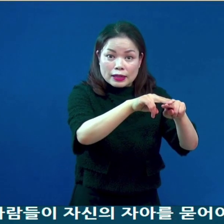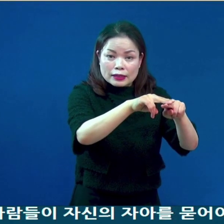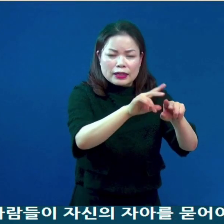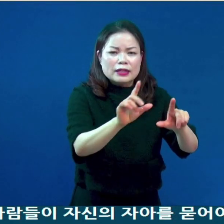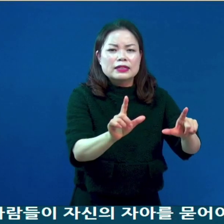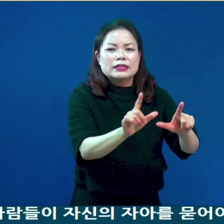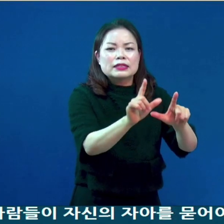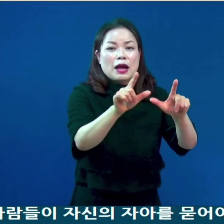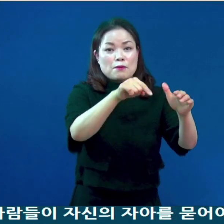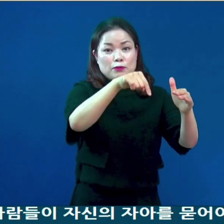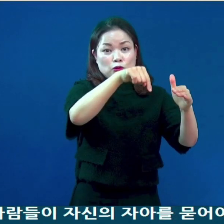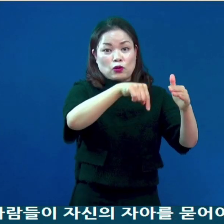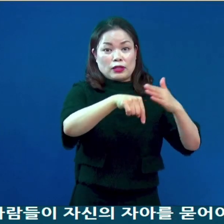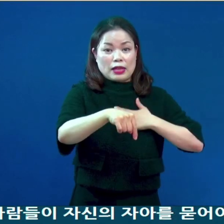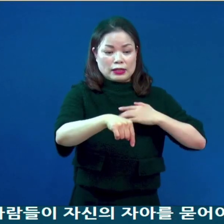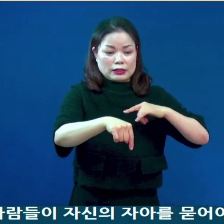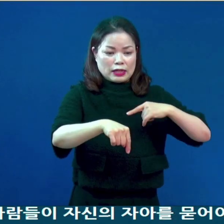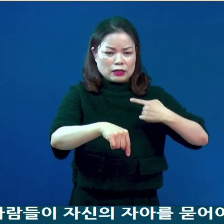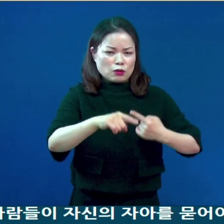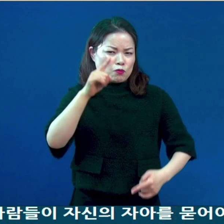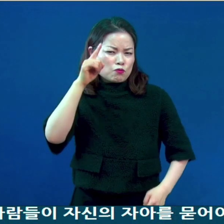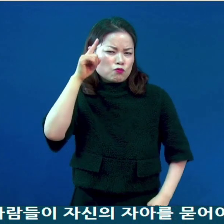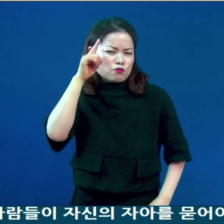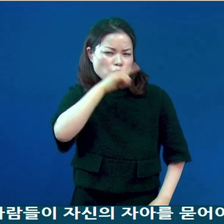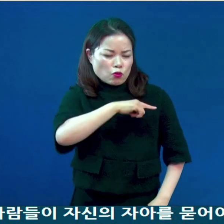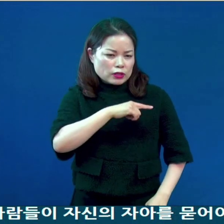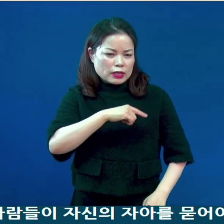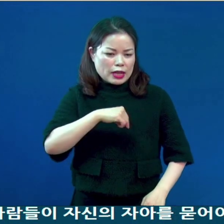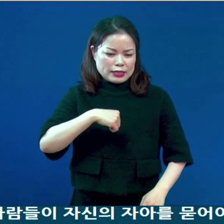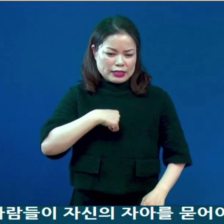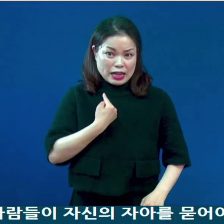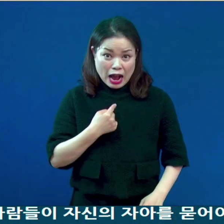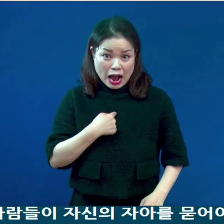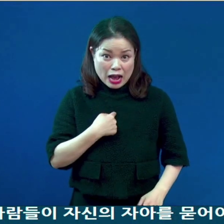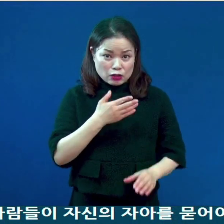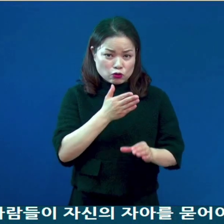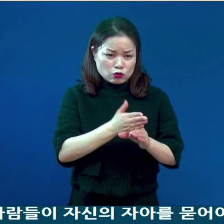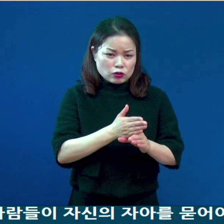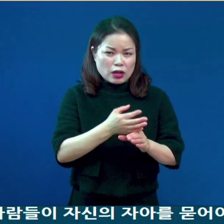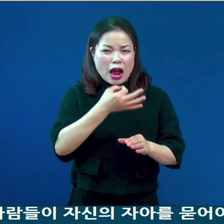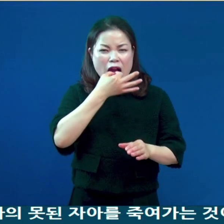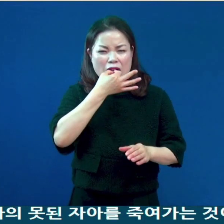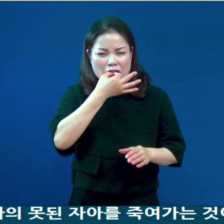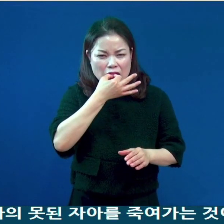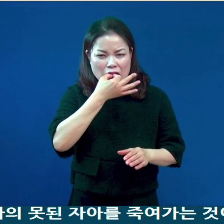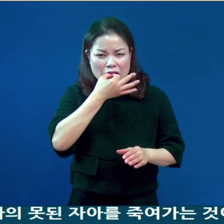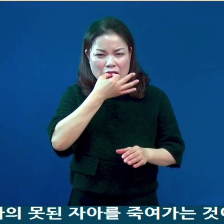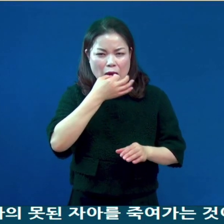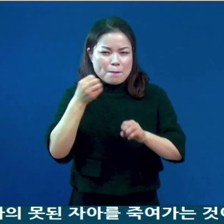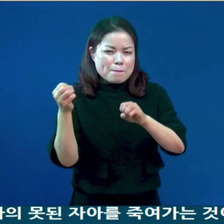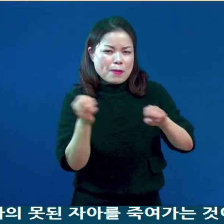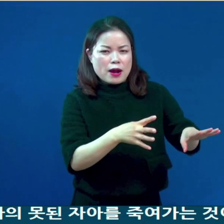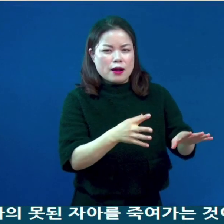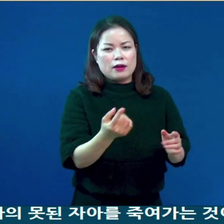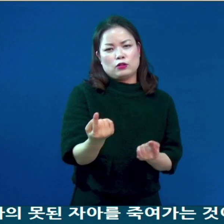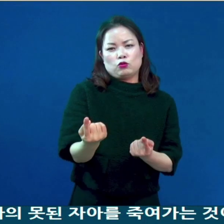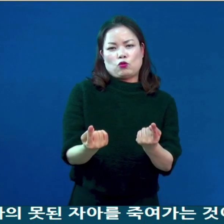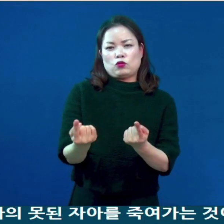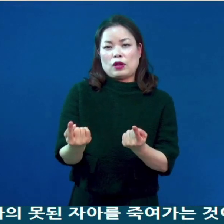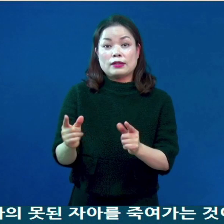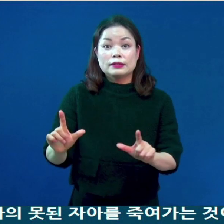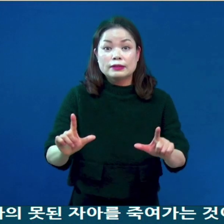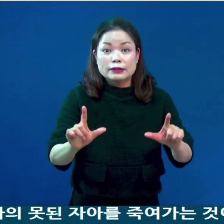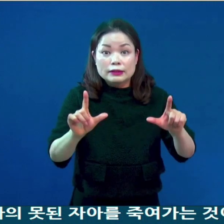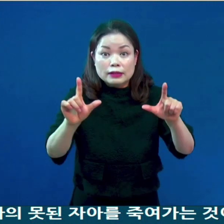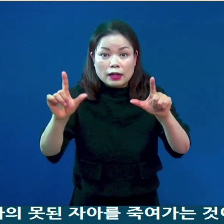삶 속에서 나 자신의 못된 자아를 죽여가고 자신의 욕망을 제어하는 삶을